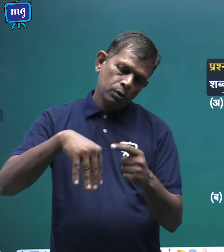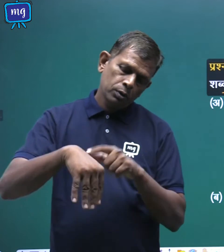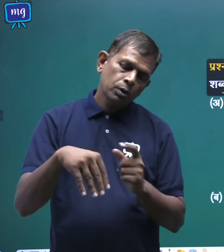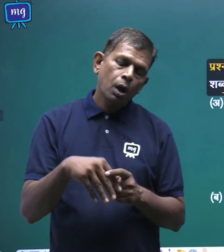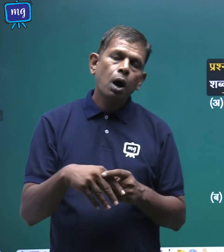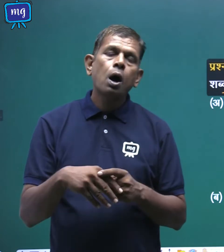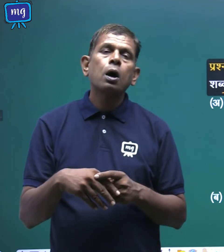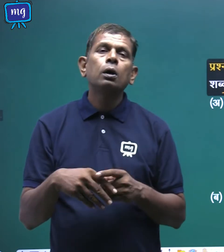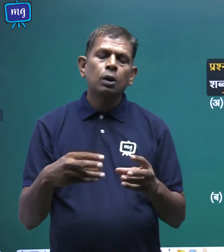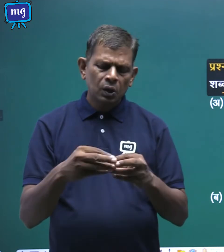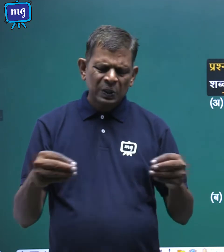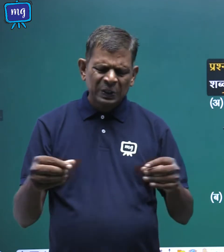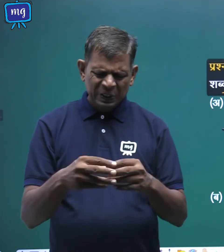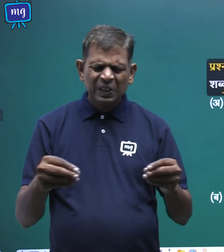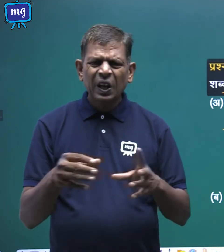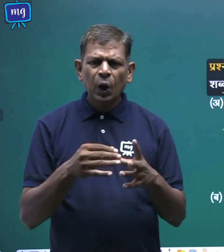रेशेदार हो